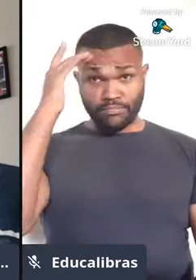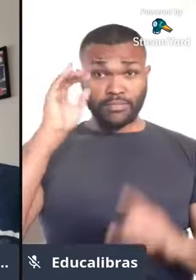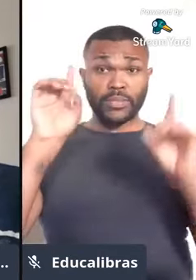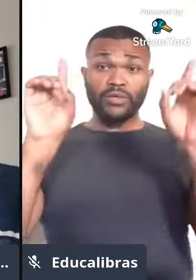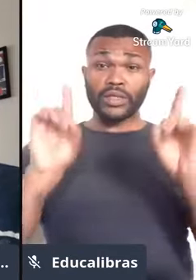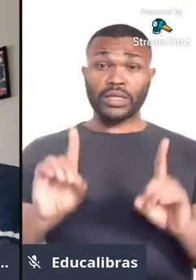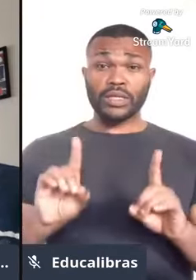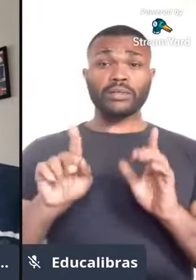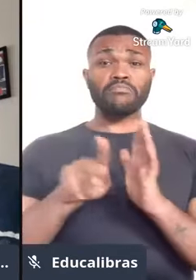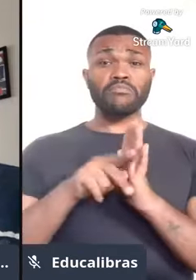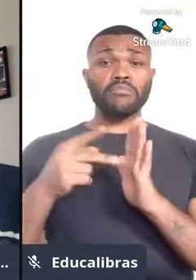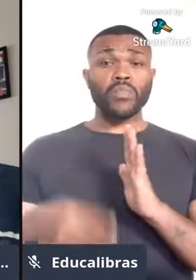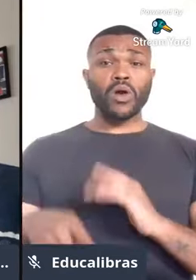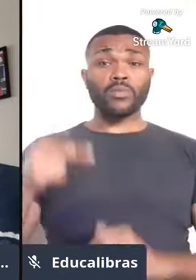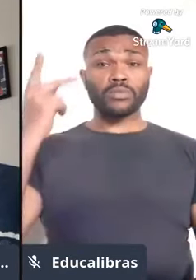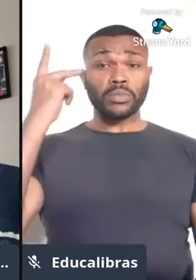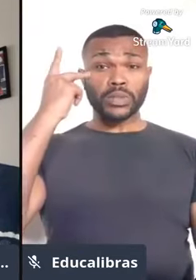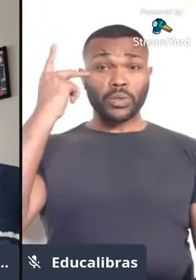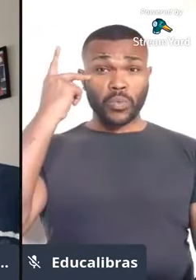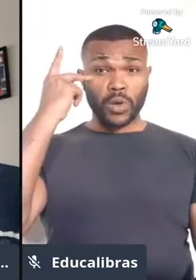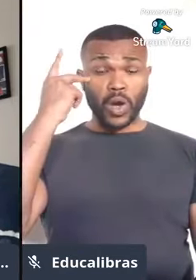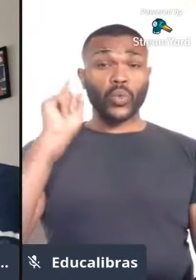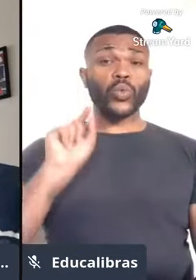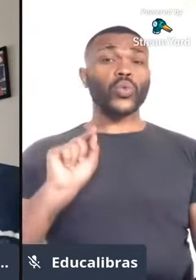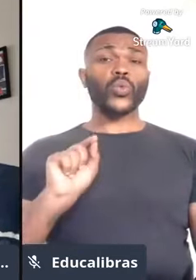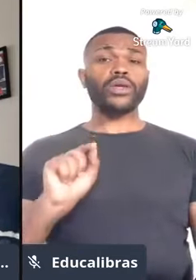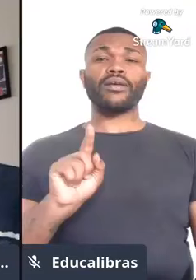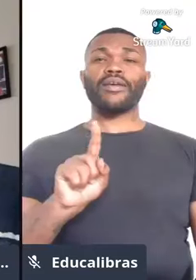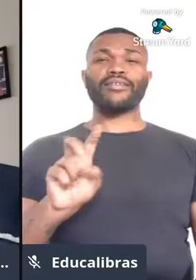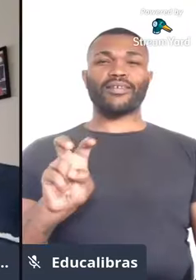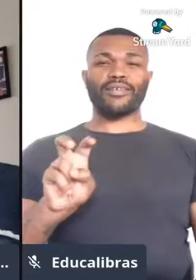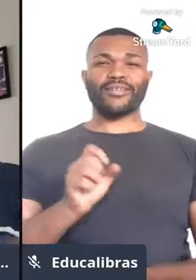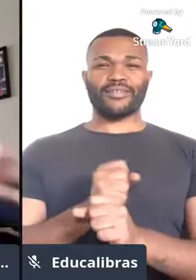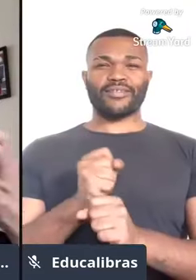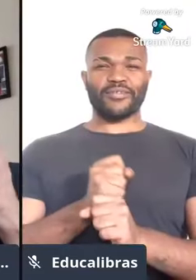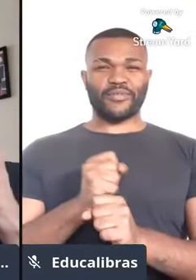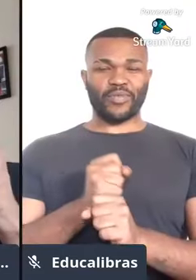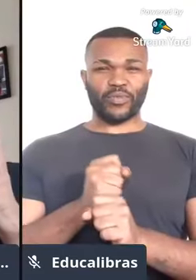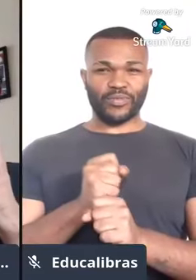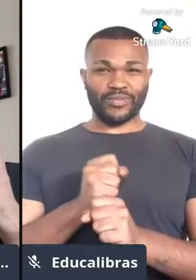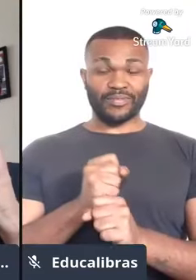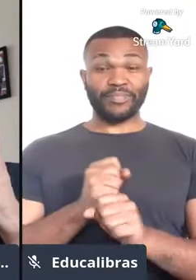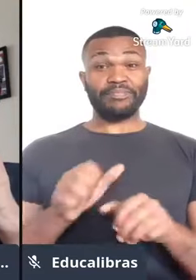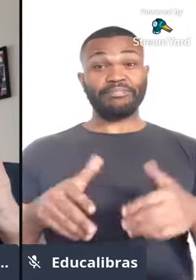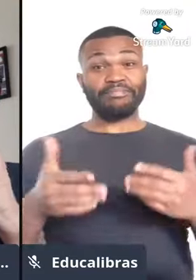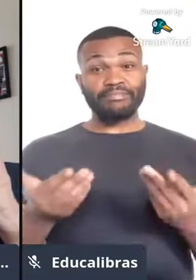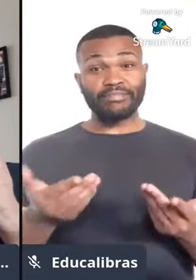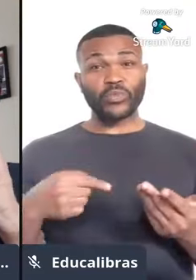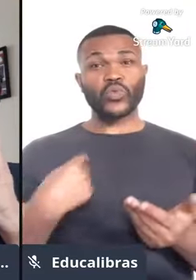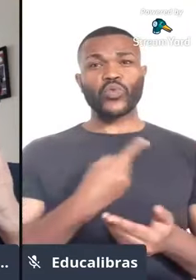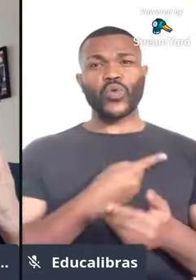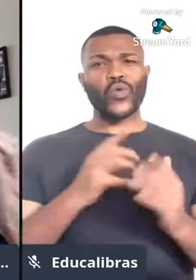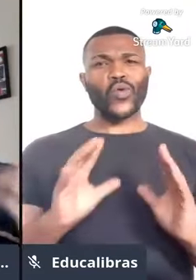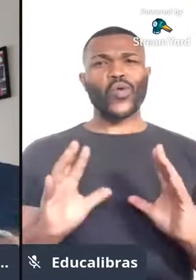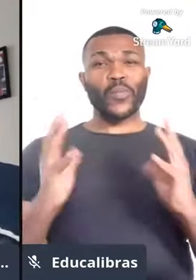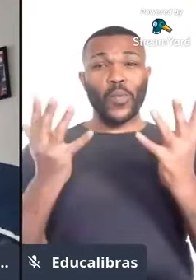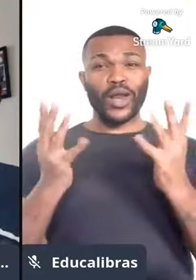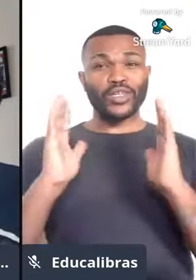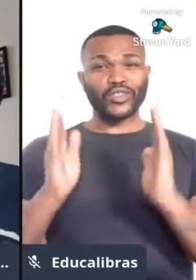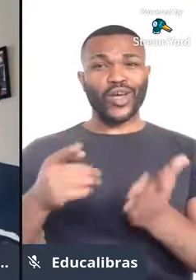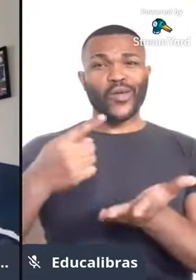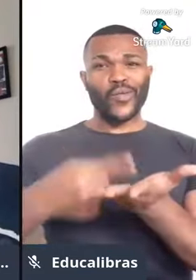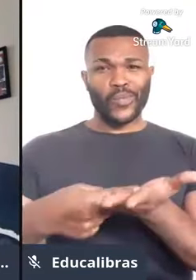faz 15 anos e nossas comemorações foram